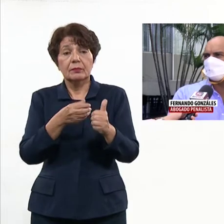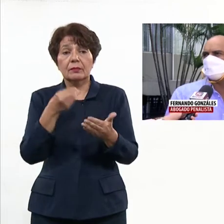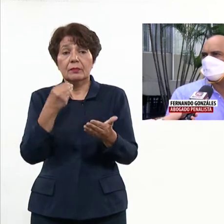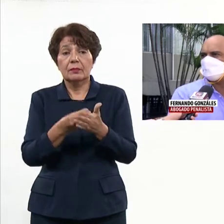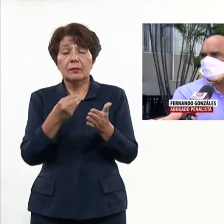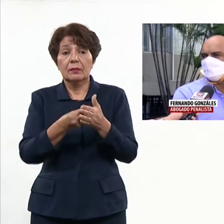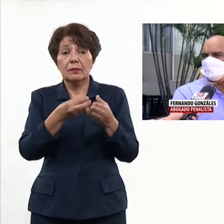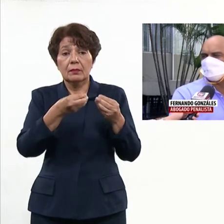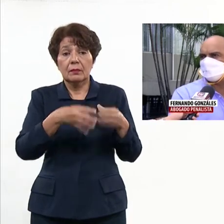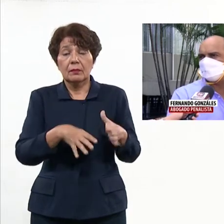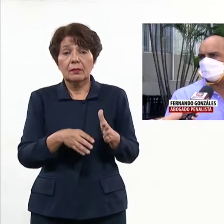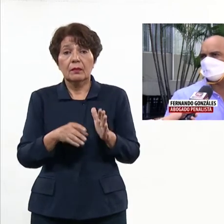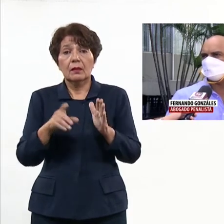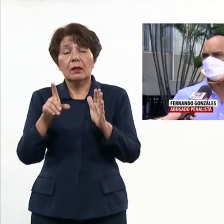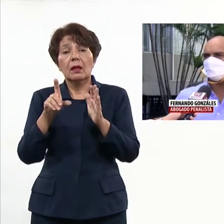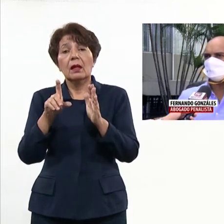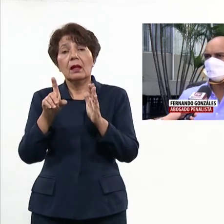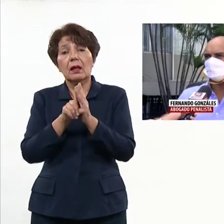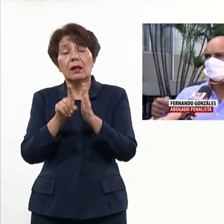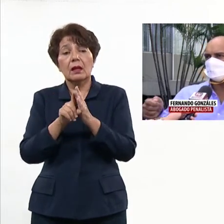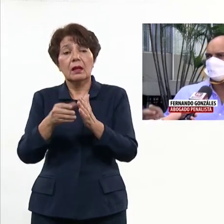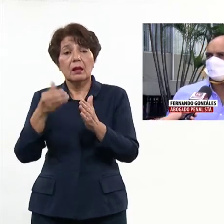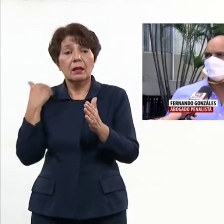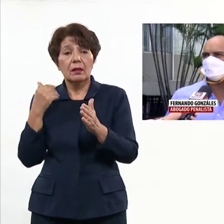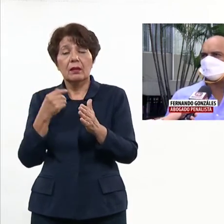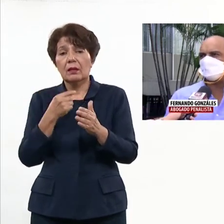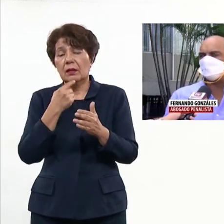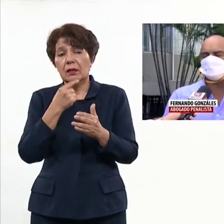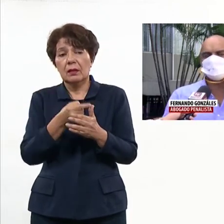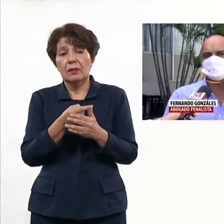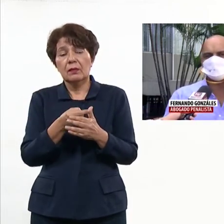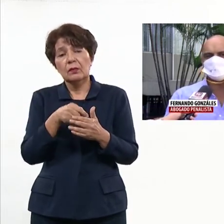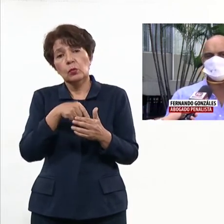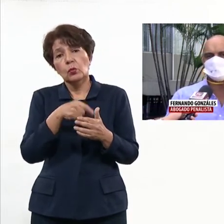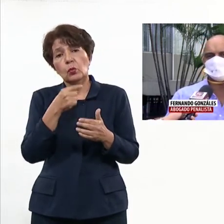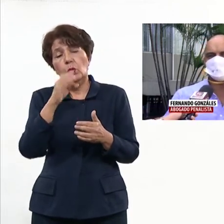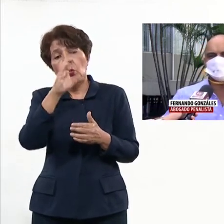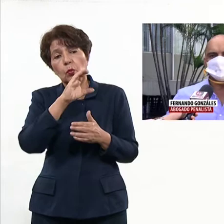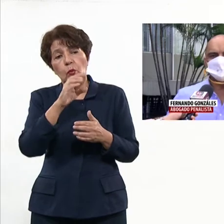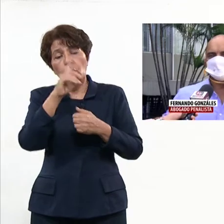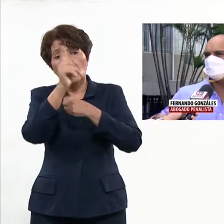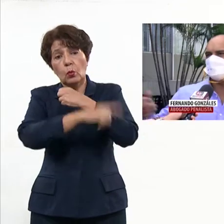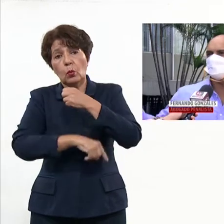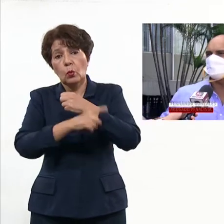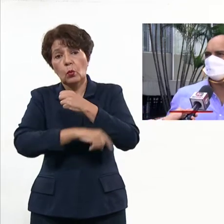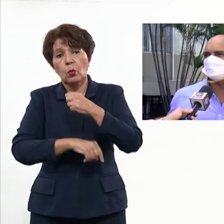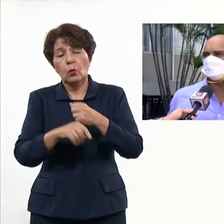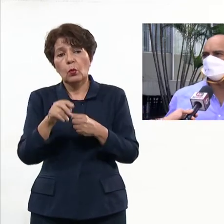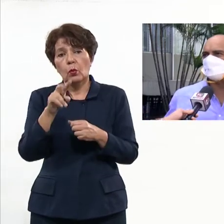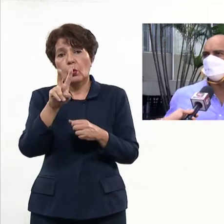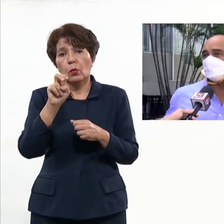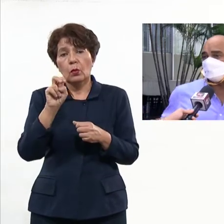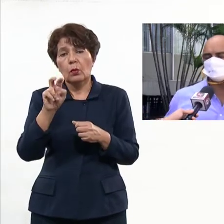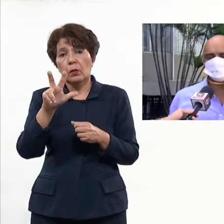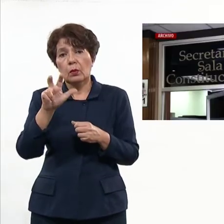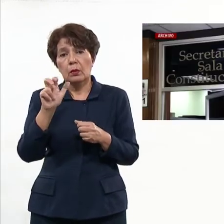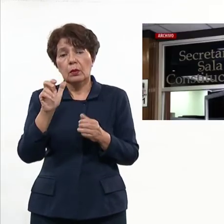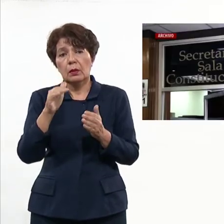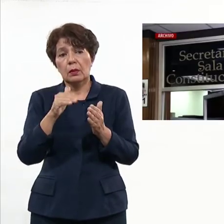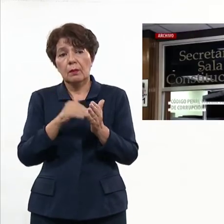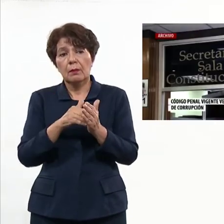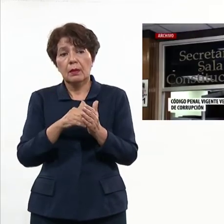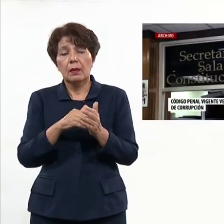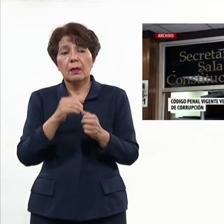perdidos el código anterior no el código anterior era más directo y le a usted lo buscaba sancionar entre 200 300 hasta 1000 años